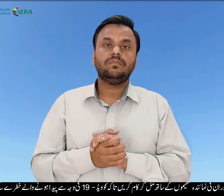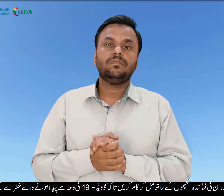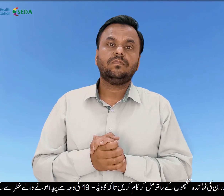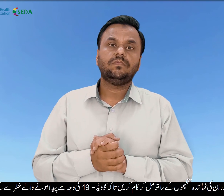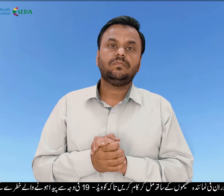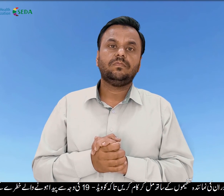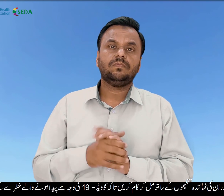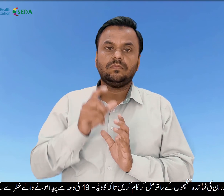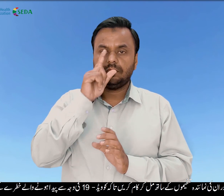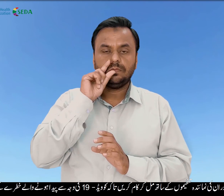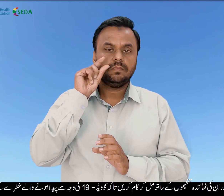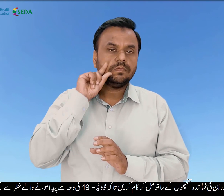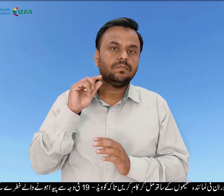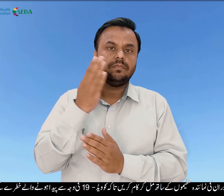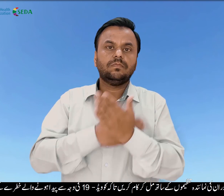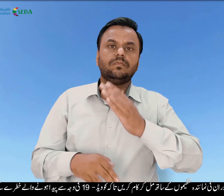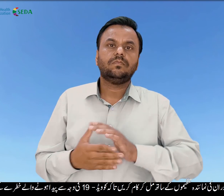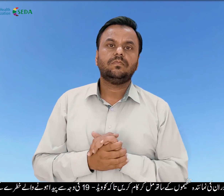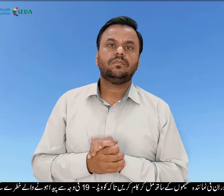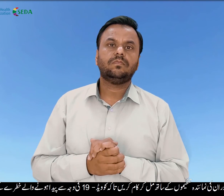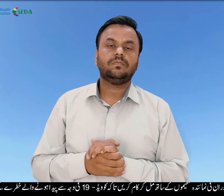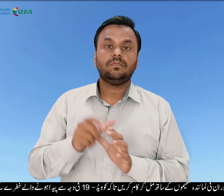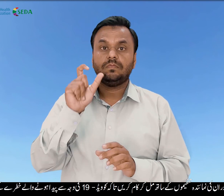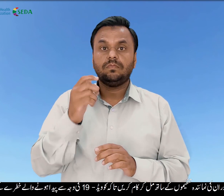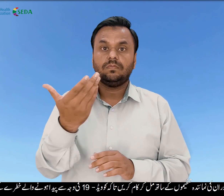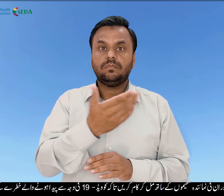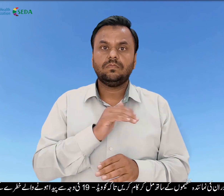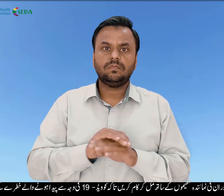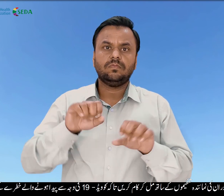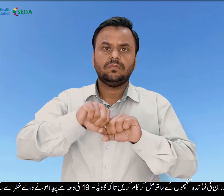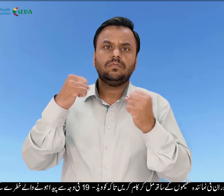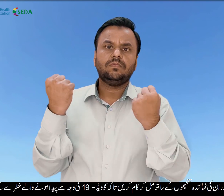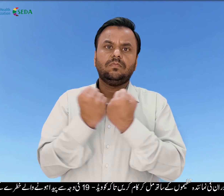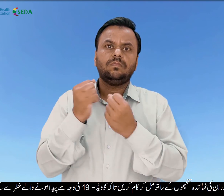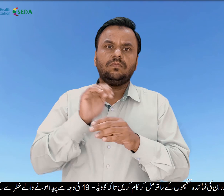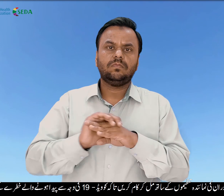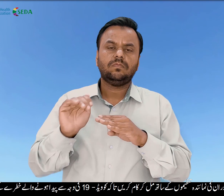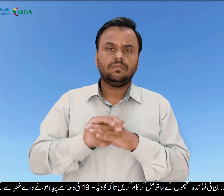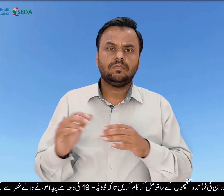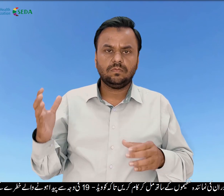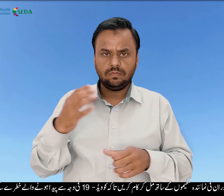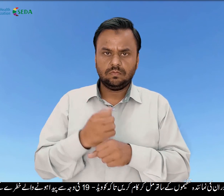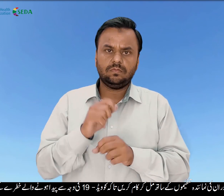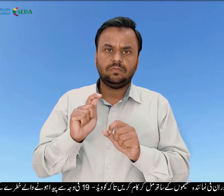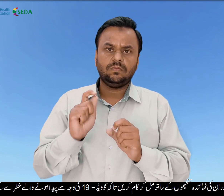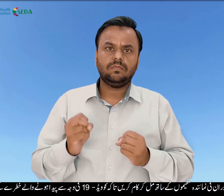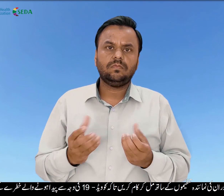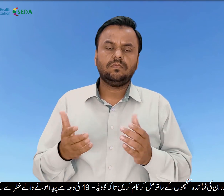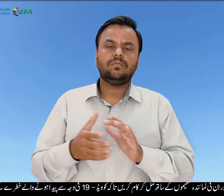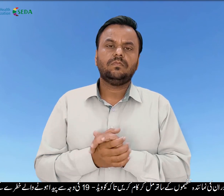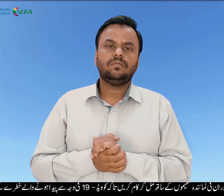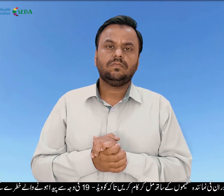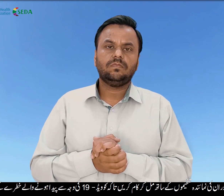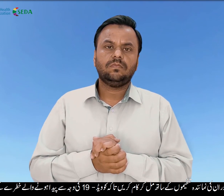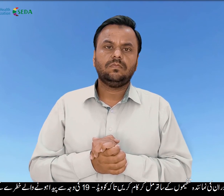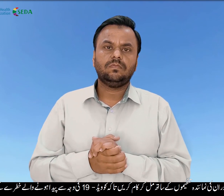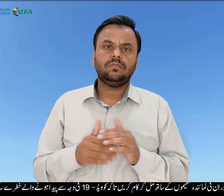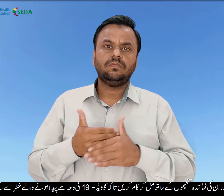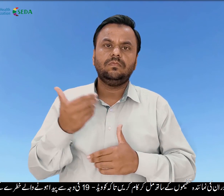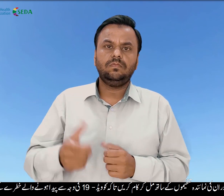افراد بہم معذوری اور ان کی نمائندہ تنظیموں کے ساتھ مل کر کام کریں تاکہ کووڈ-19 کی